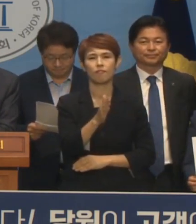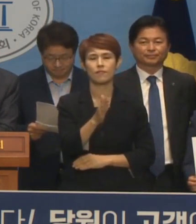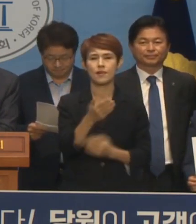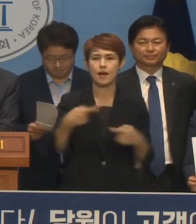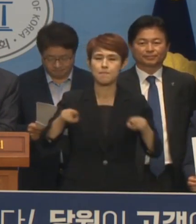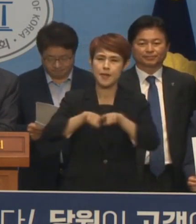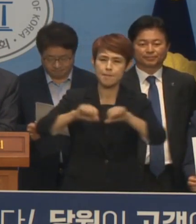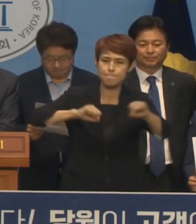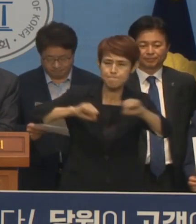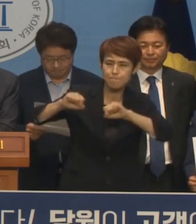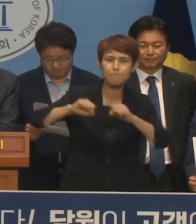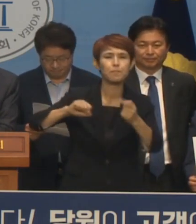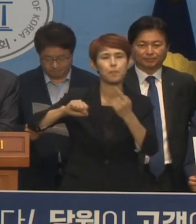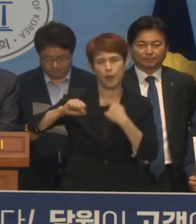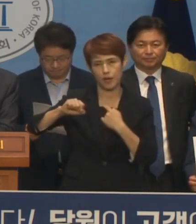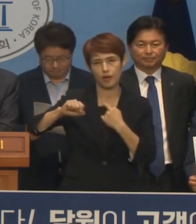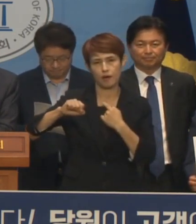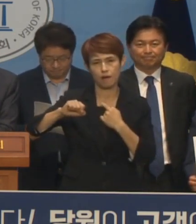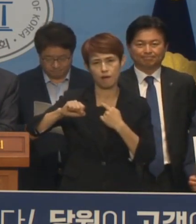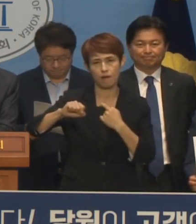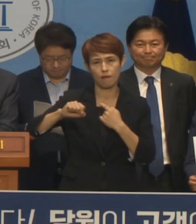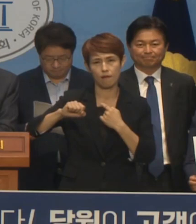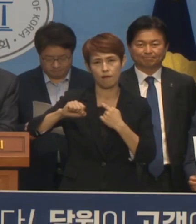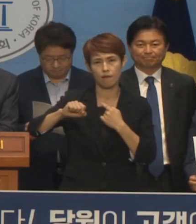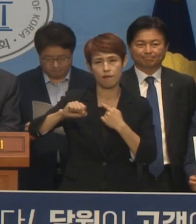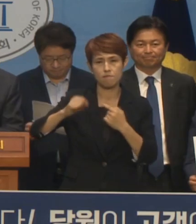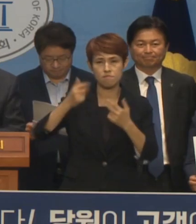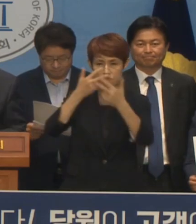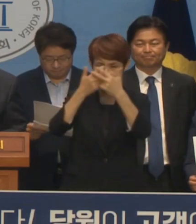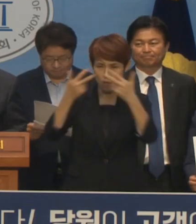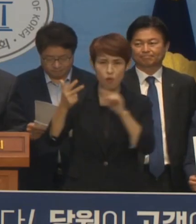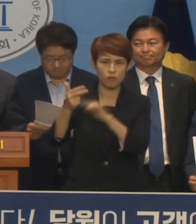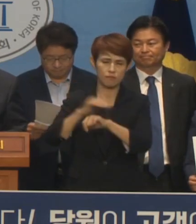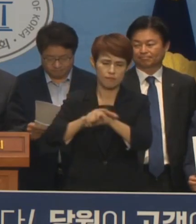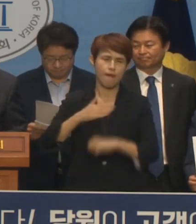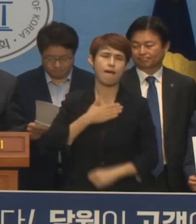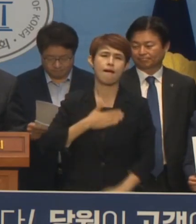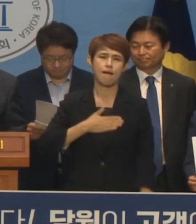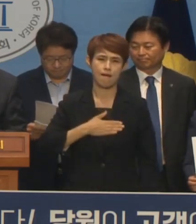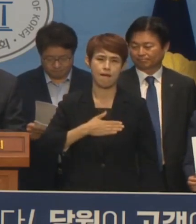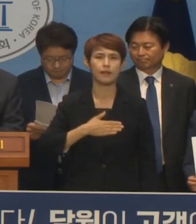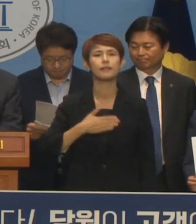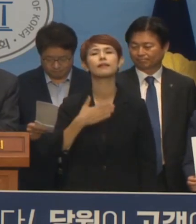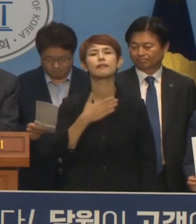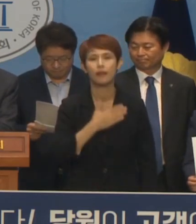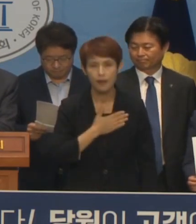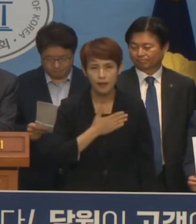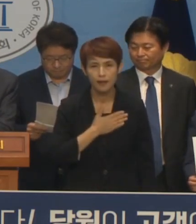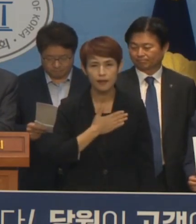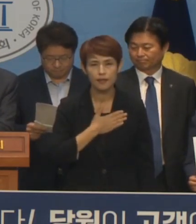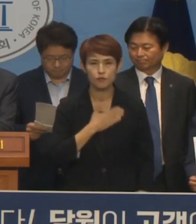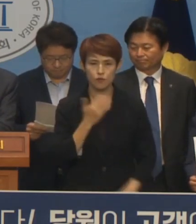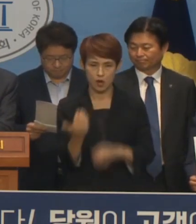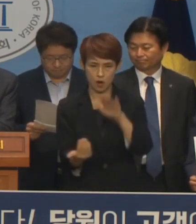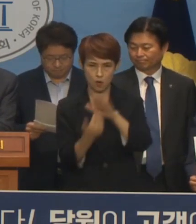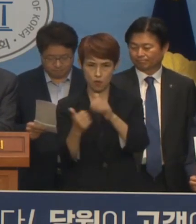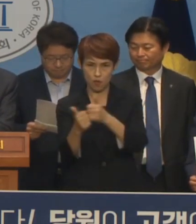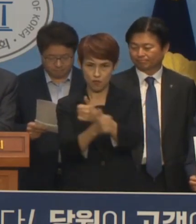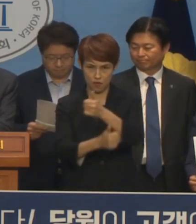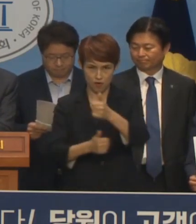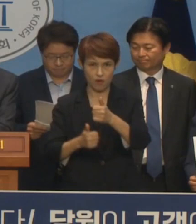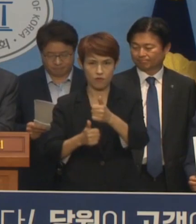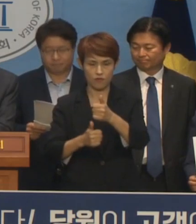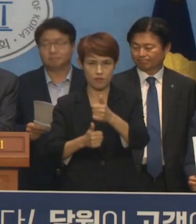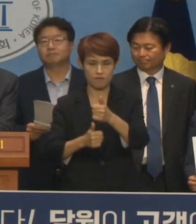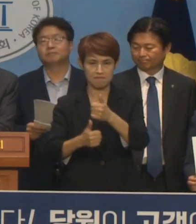활동을 같이 했기에 누구보다 이재명 대표를 잘 아는 최대호가 최고위원으로 지방선거